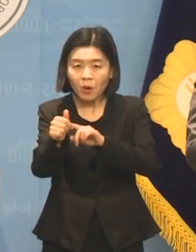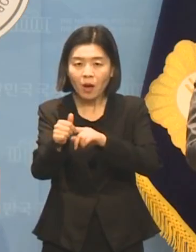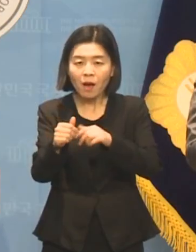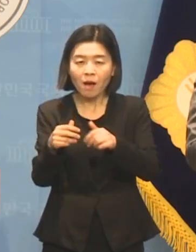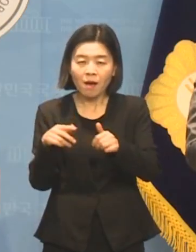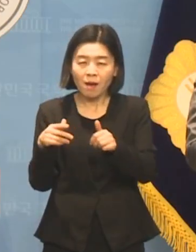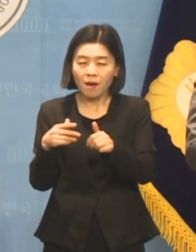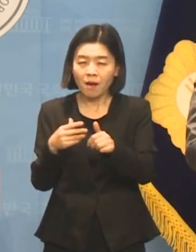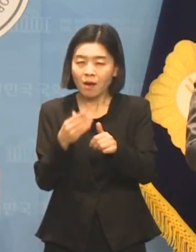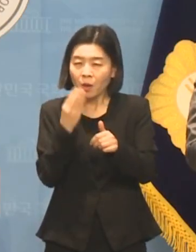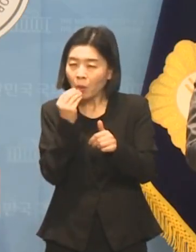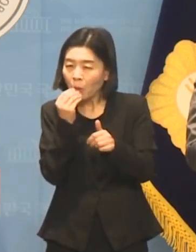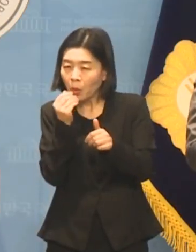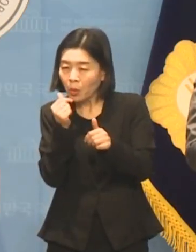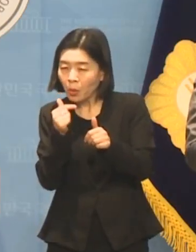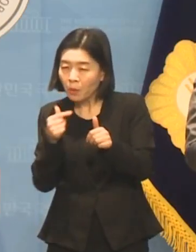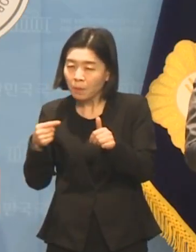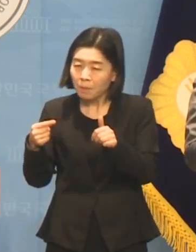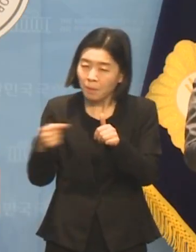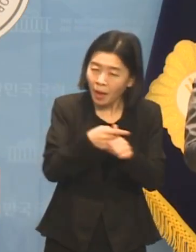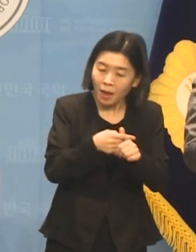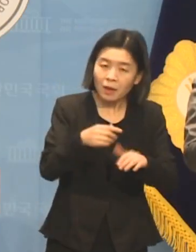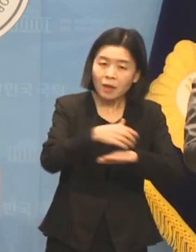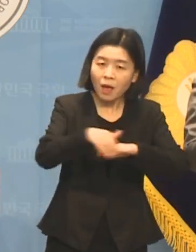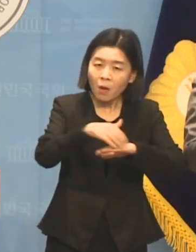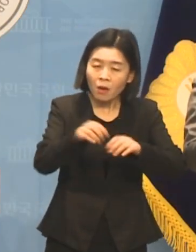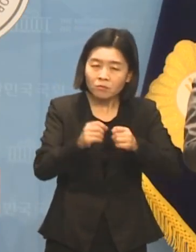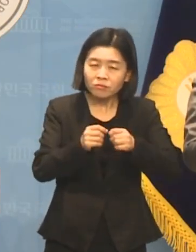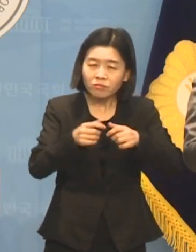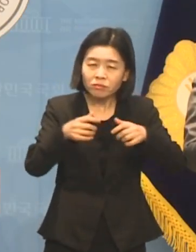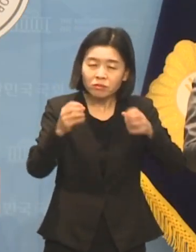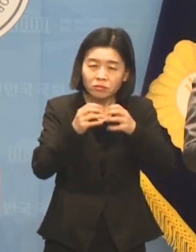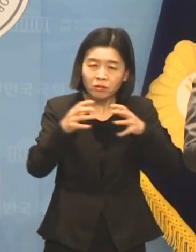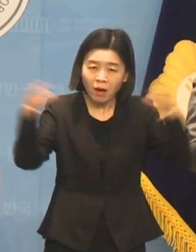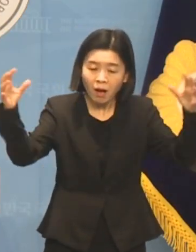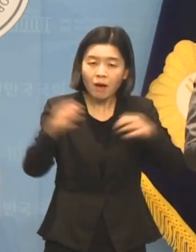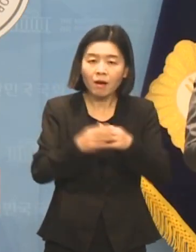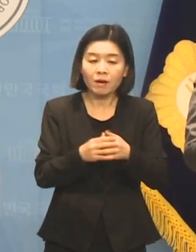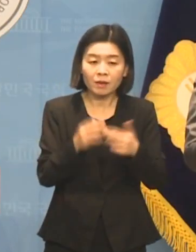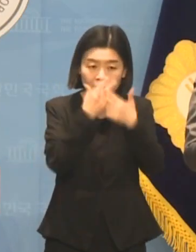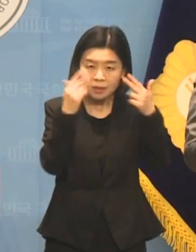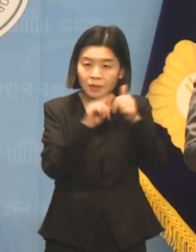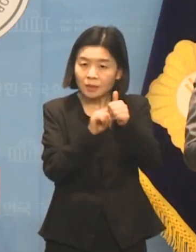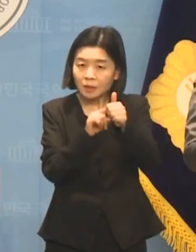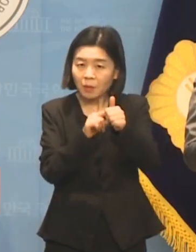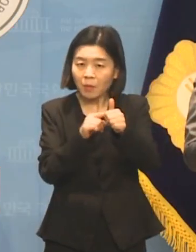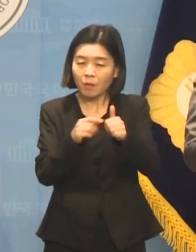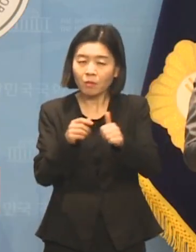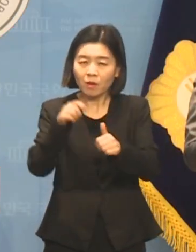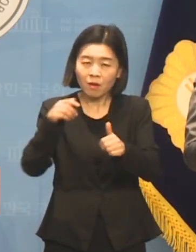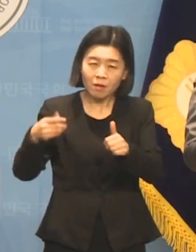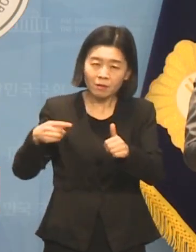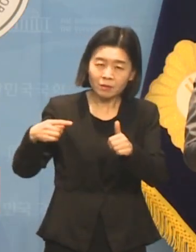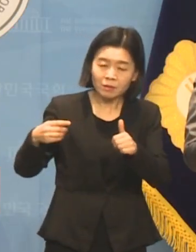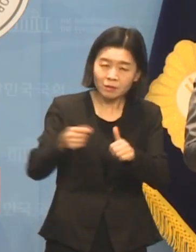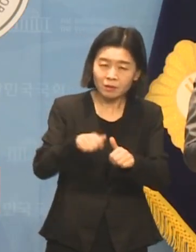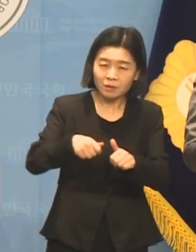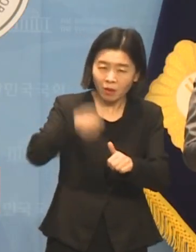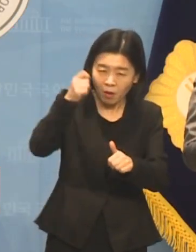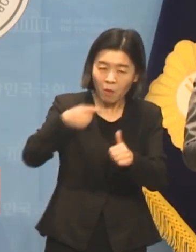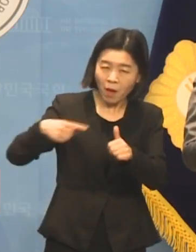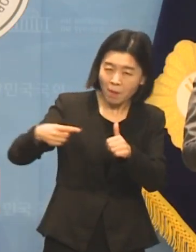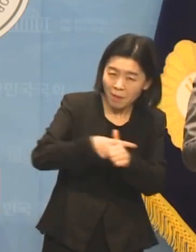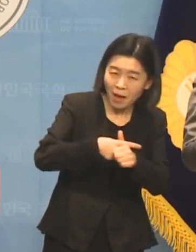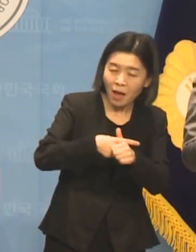계획과 관련한 게시글이 확산되고 있습니다. 특히 이재명이 처형된다, 이재명 대표